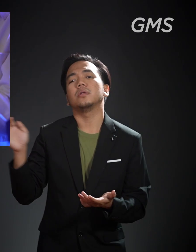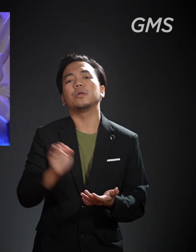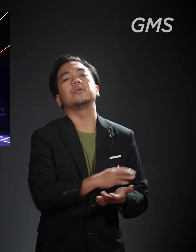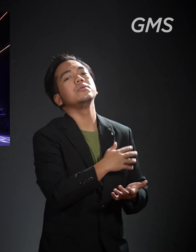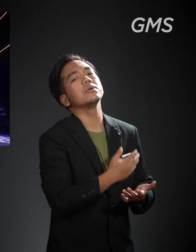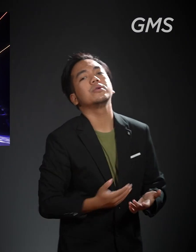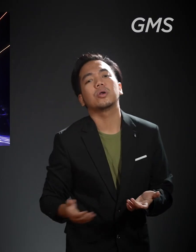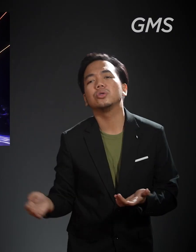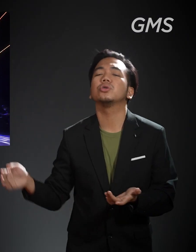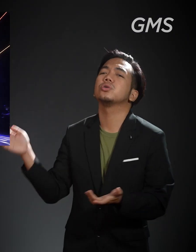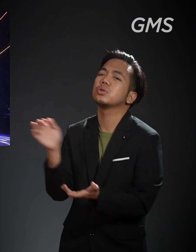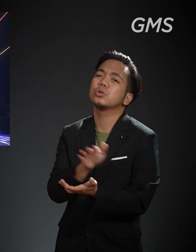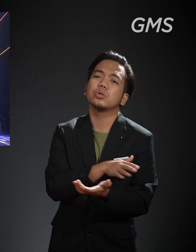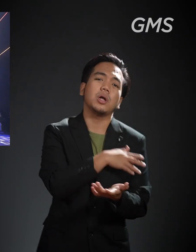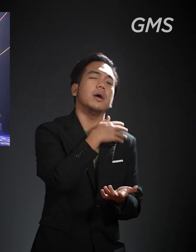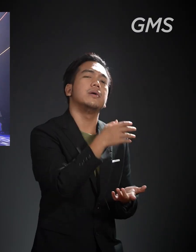penuh dengan